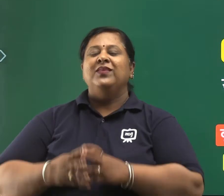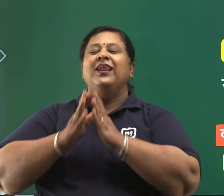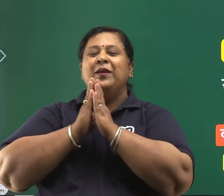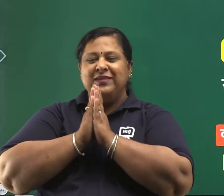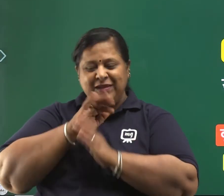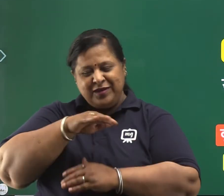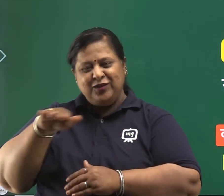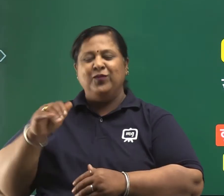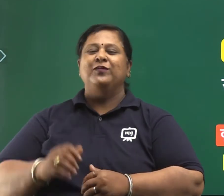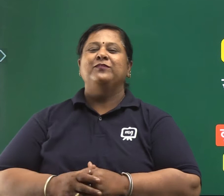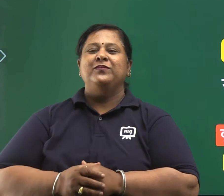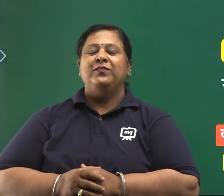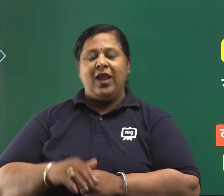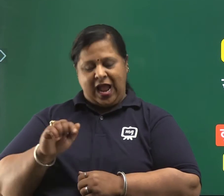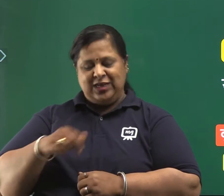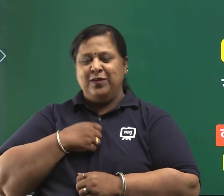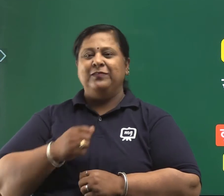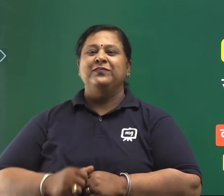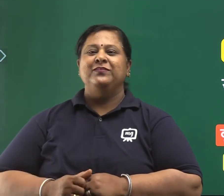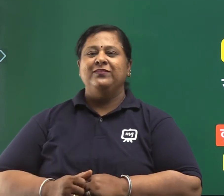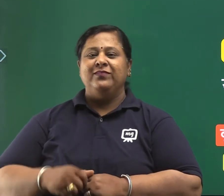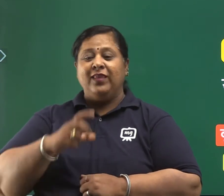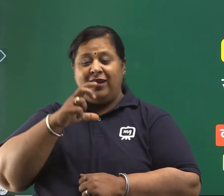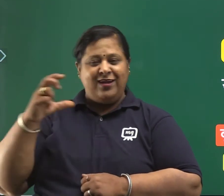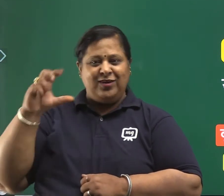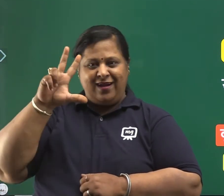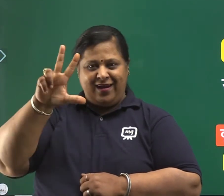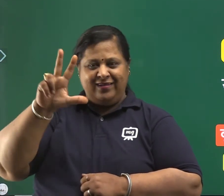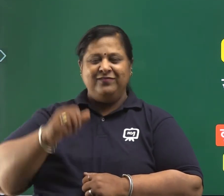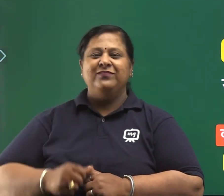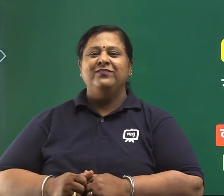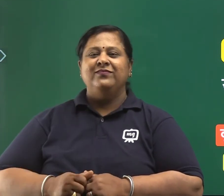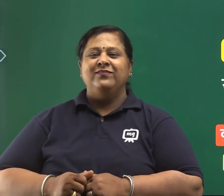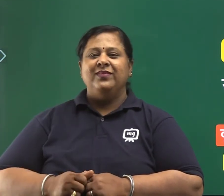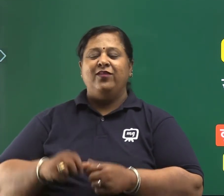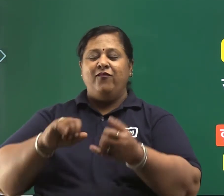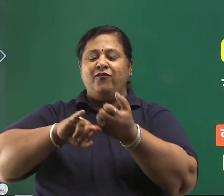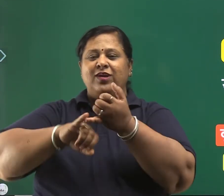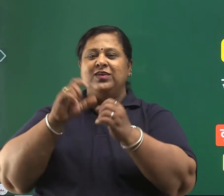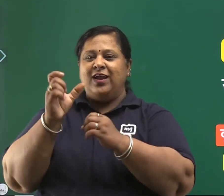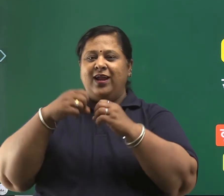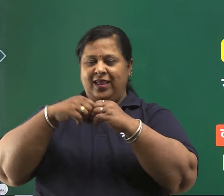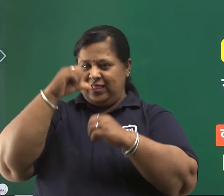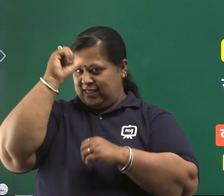नमस्ते बच्चों, आज हम कक्षा 8 विषय हिंदी